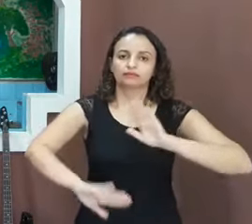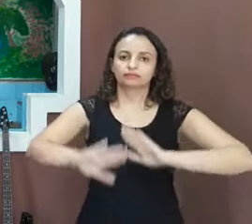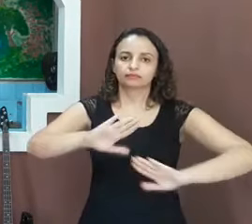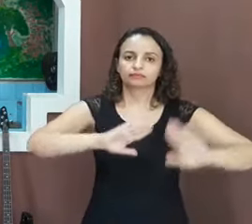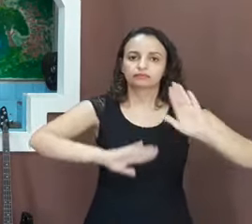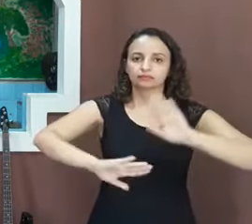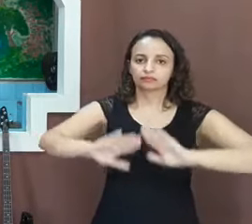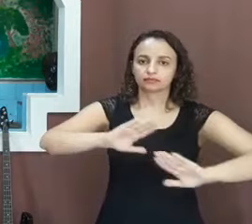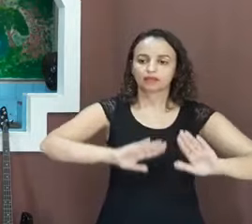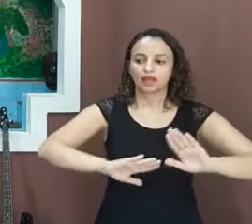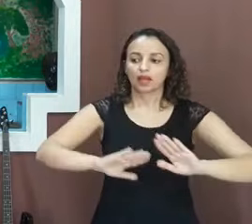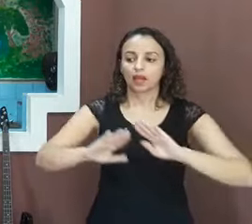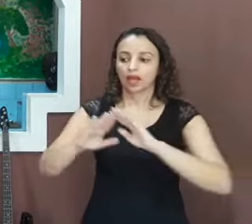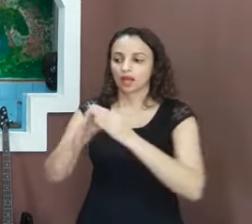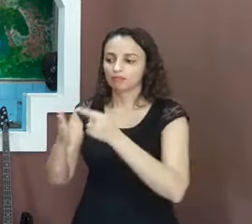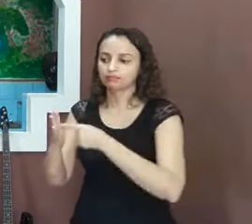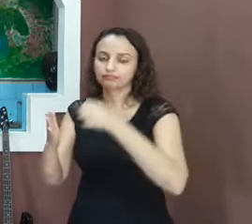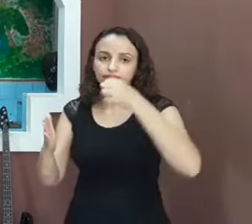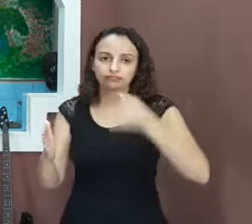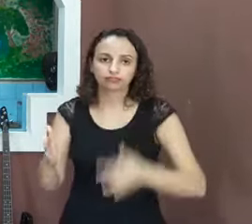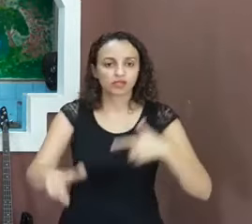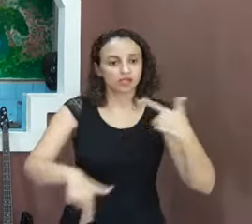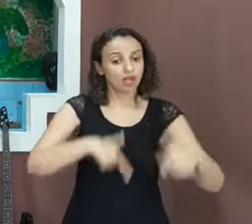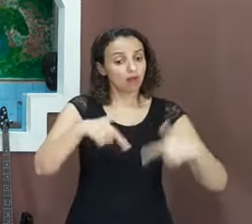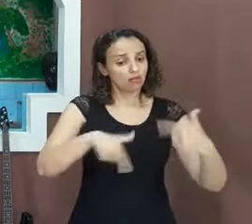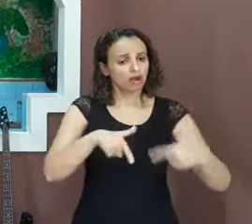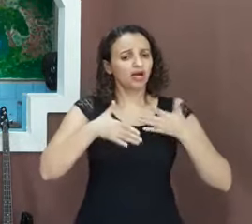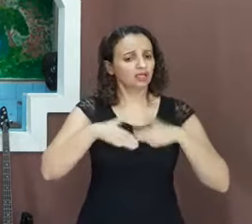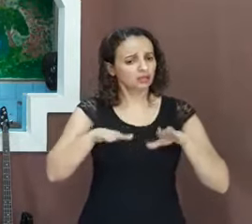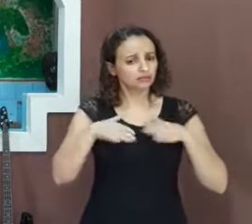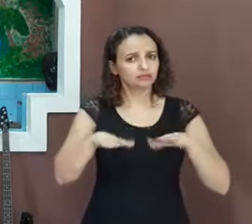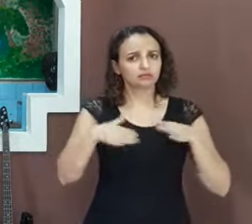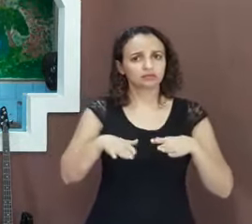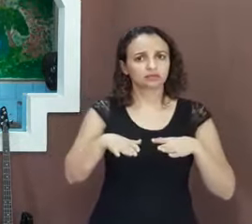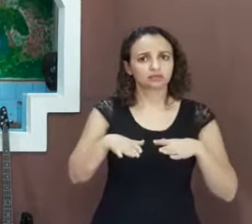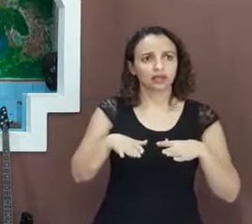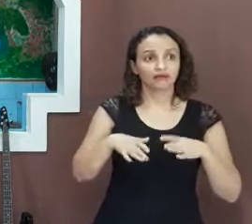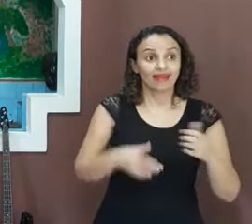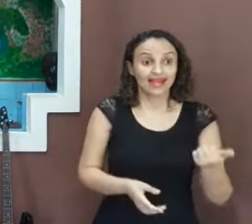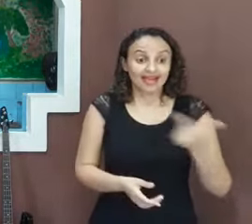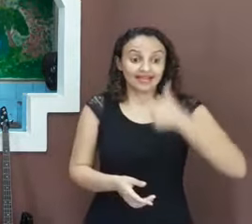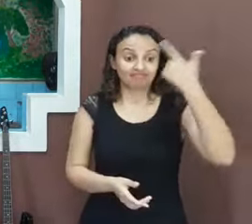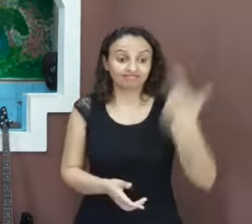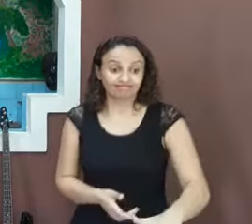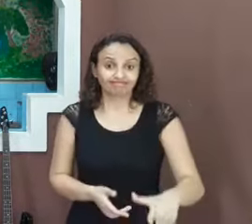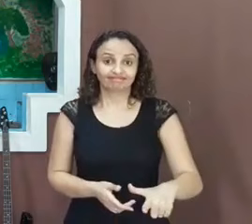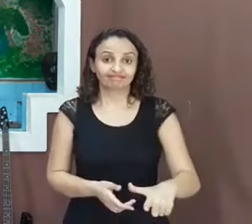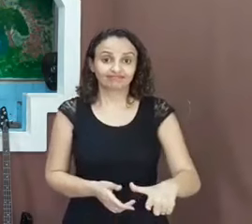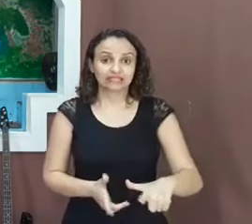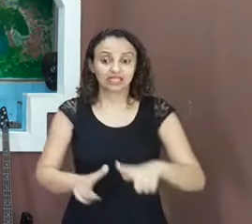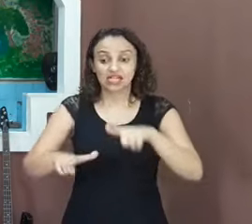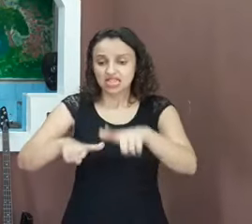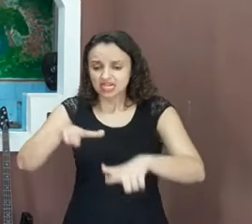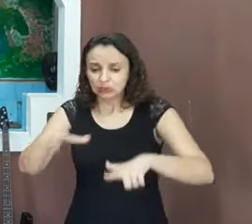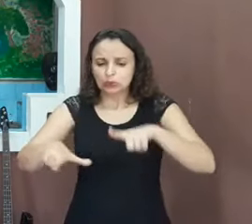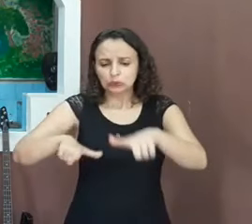Trabalhe tranquilamente. Não, eu vou aumentar, vou ganhar mais. E aí pega um trabalho que sabe que não é.